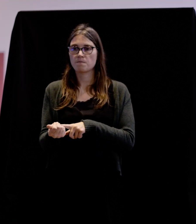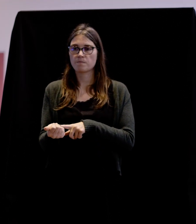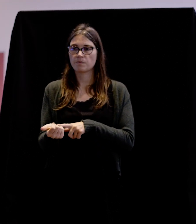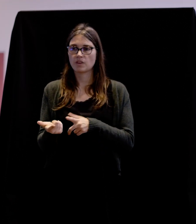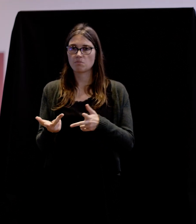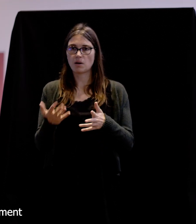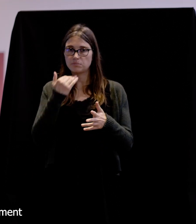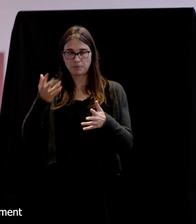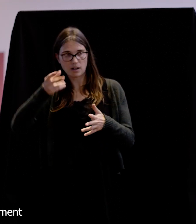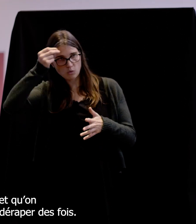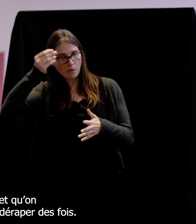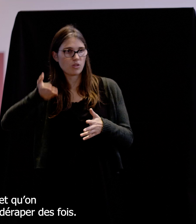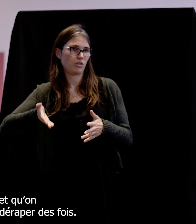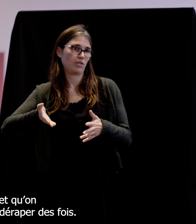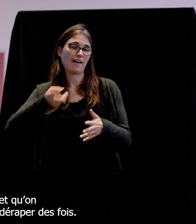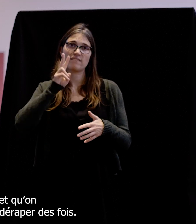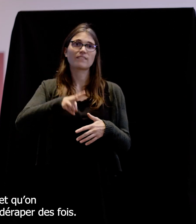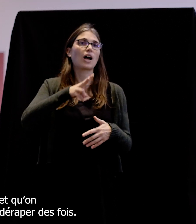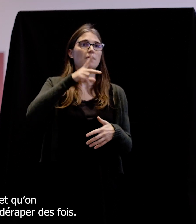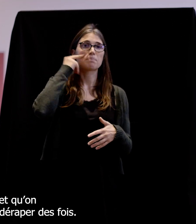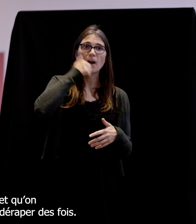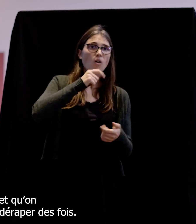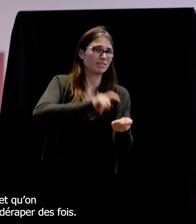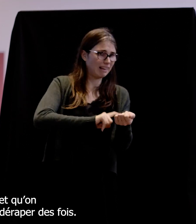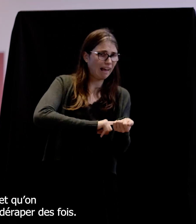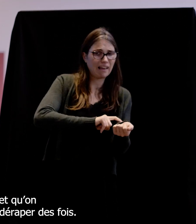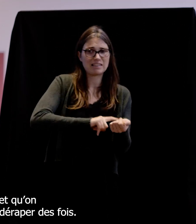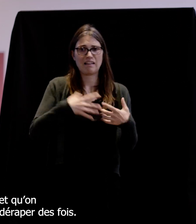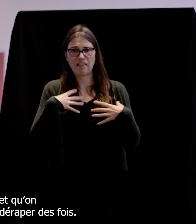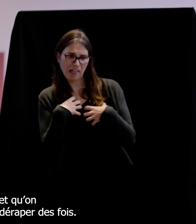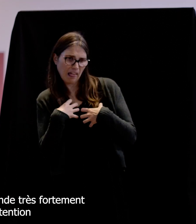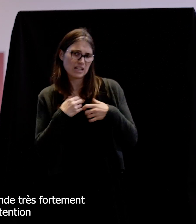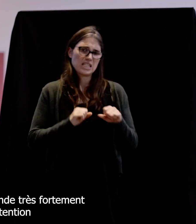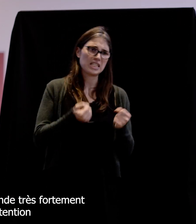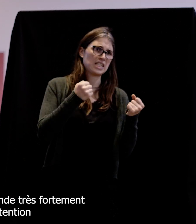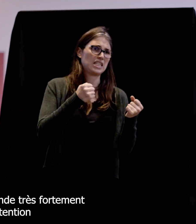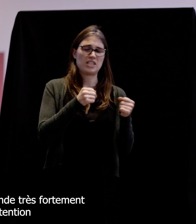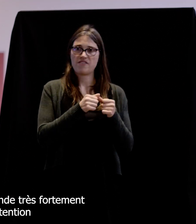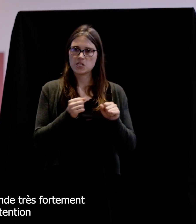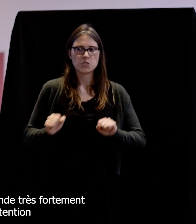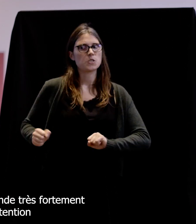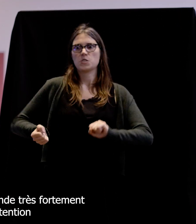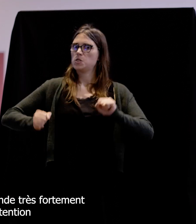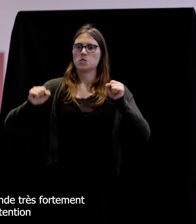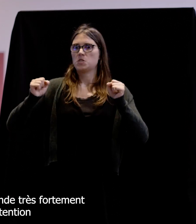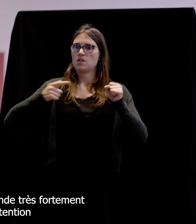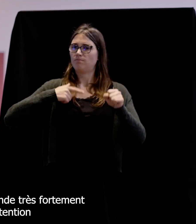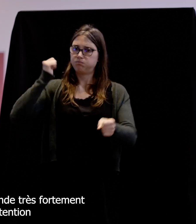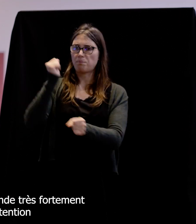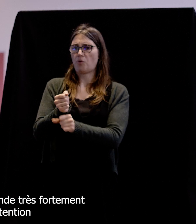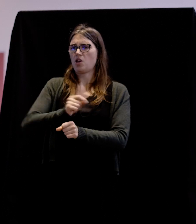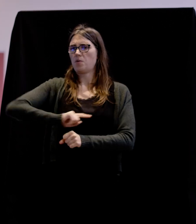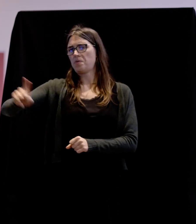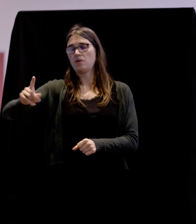stress extrêmement importants et que on peut être amené à déraper des fois. Et donc, elle recommande très fortement de